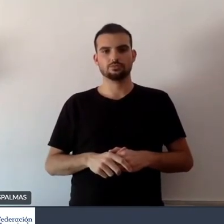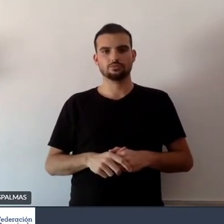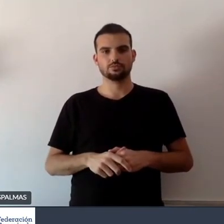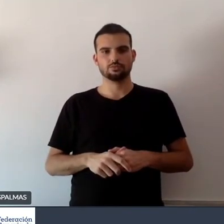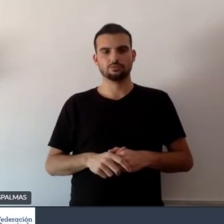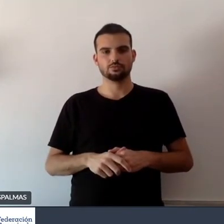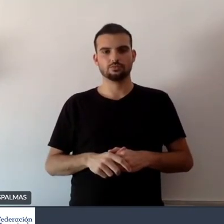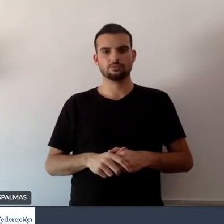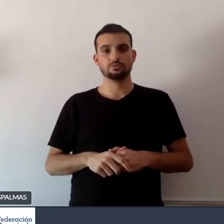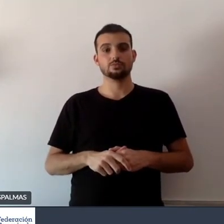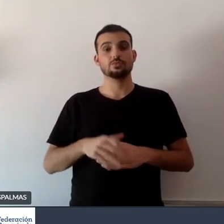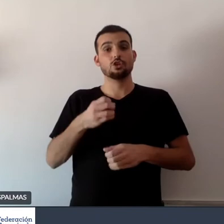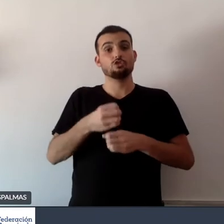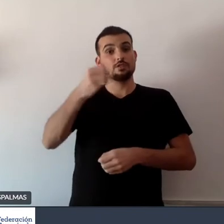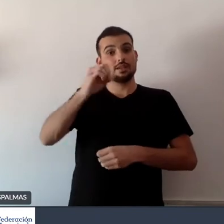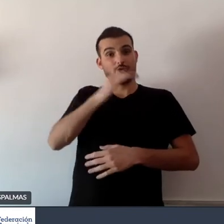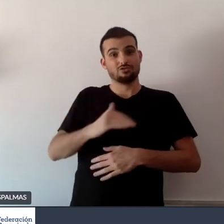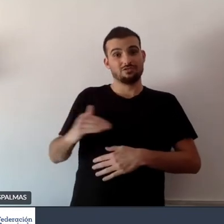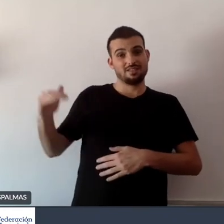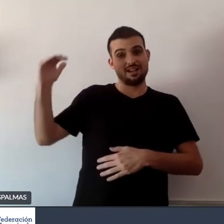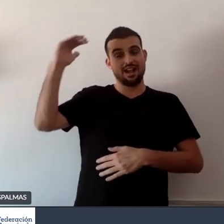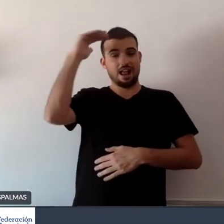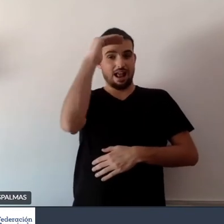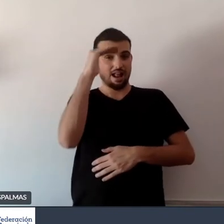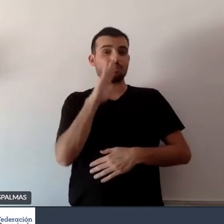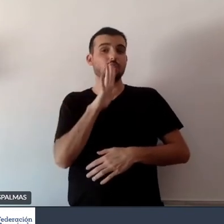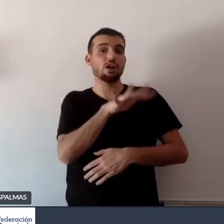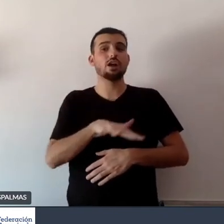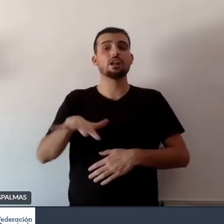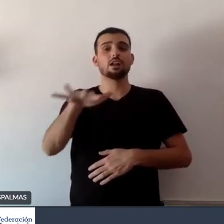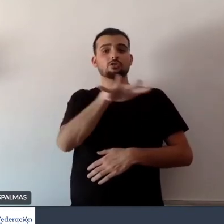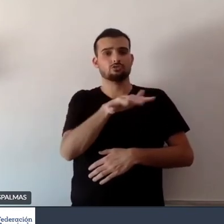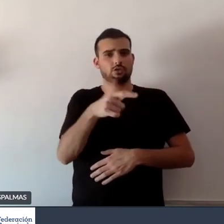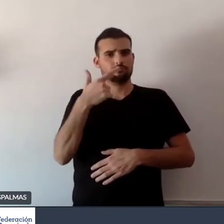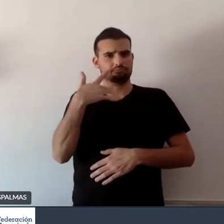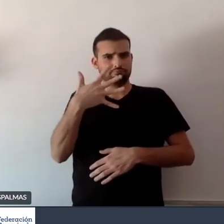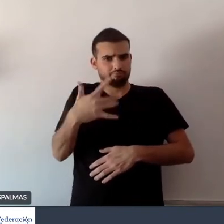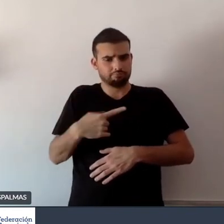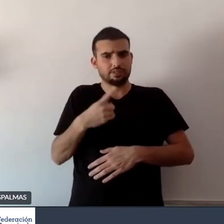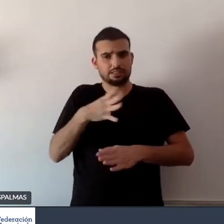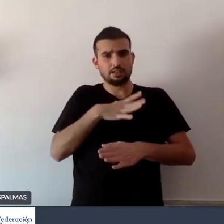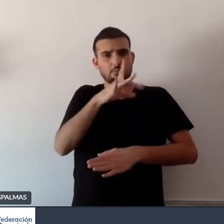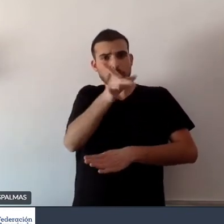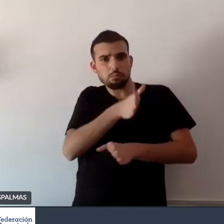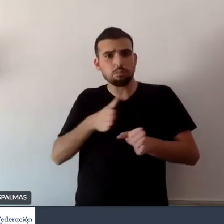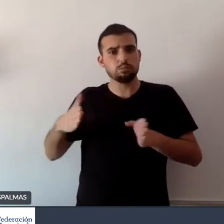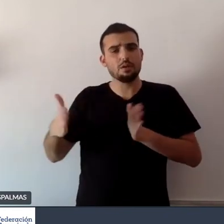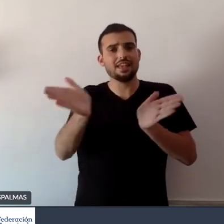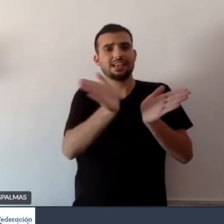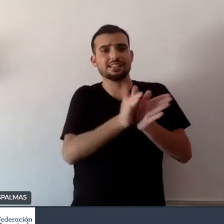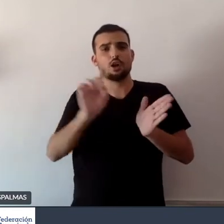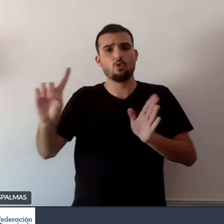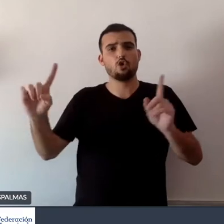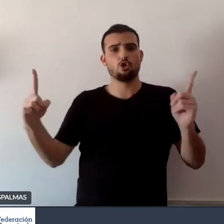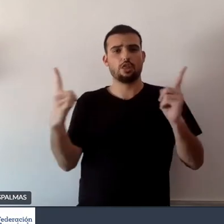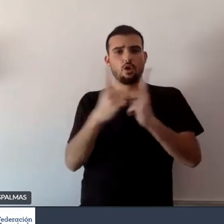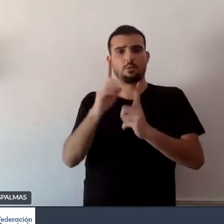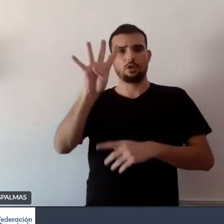La subida de poste alto a esta zona que hablábamos antes, una zona de influencia, libera la opción desde la esquina del 1 contra 1 para el 4